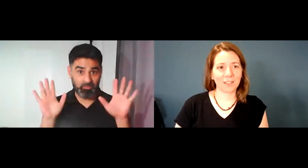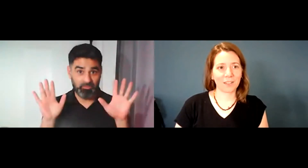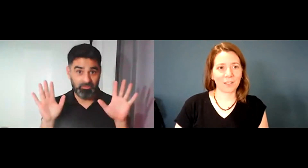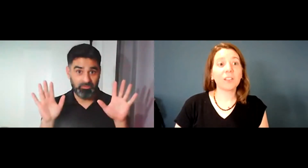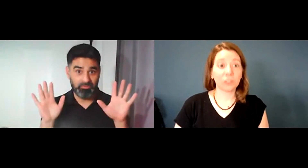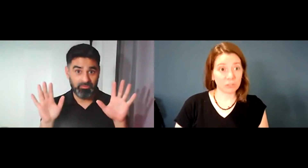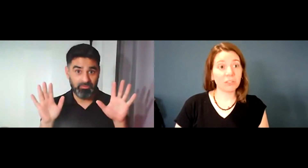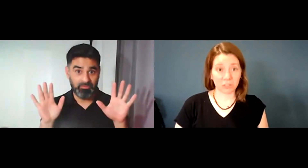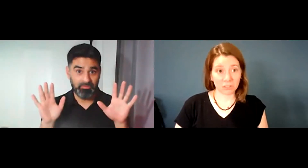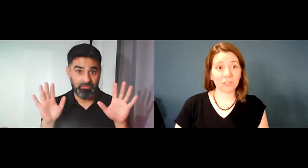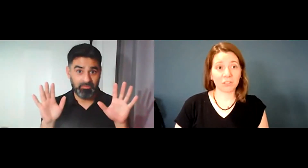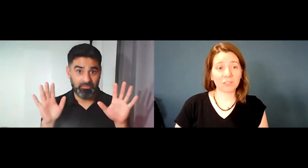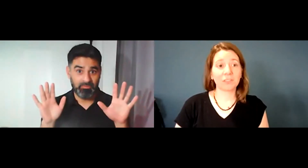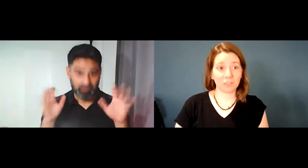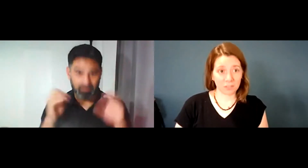Es como un bautizo, sí, señor.